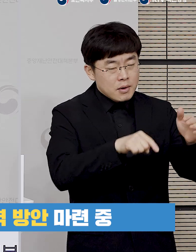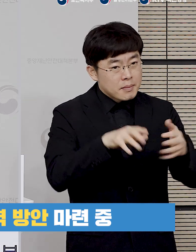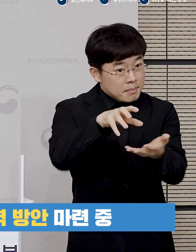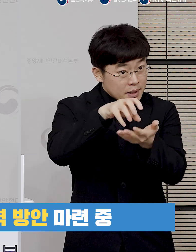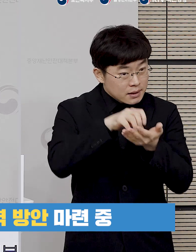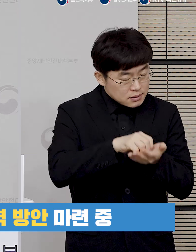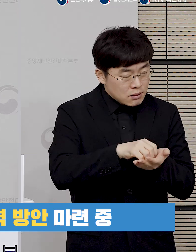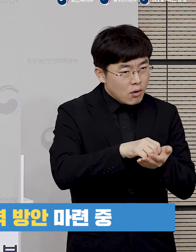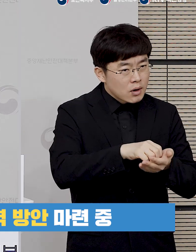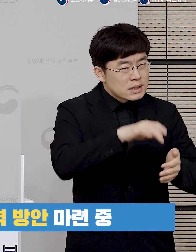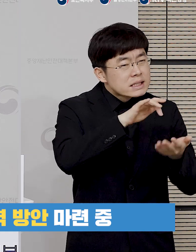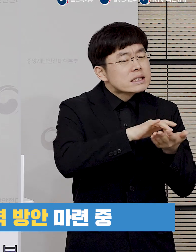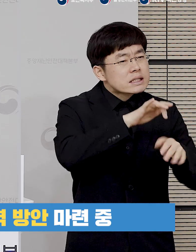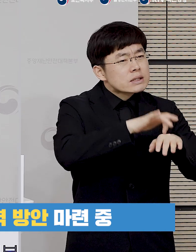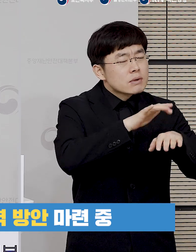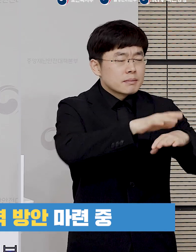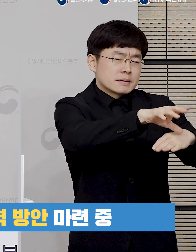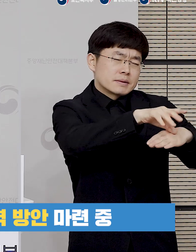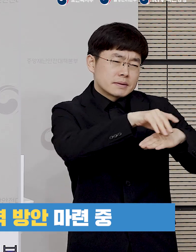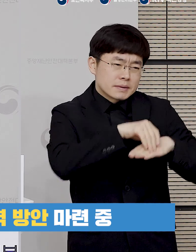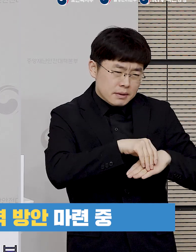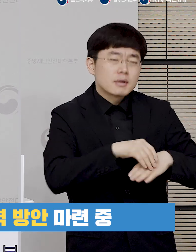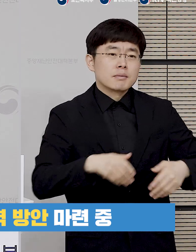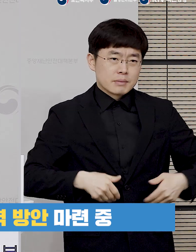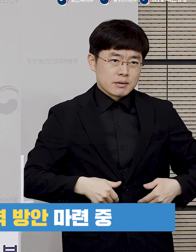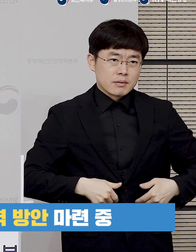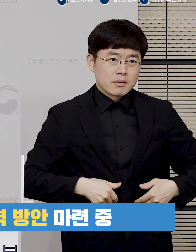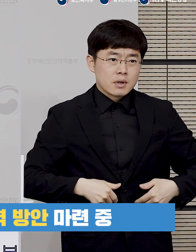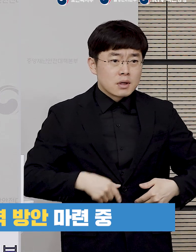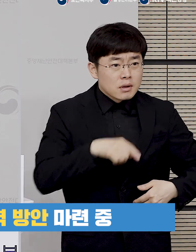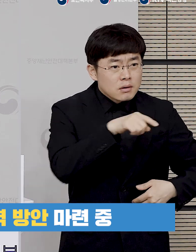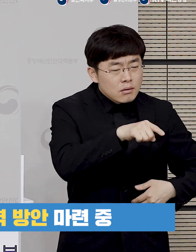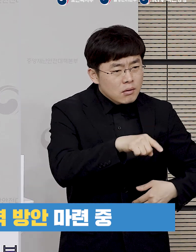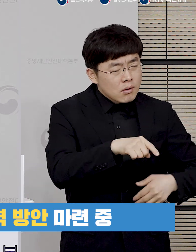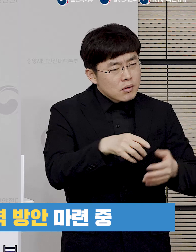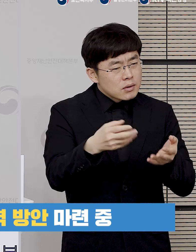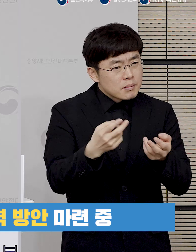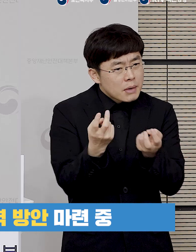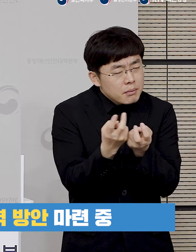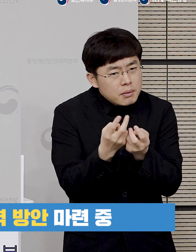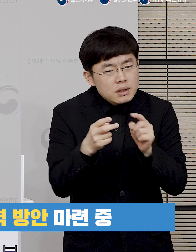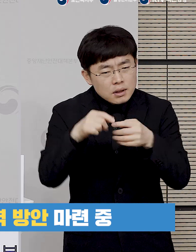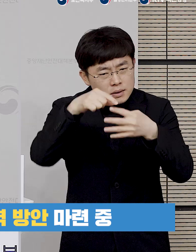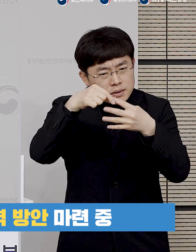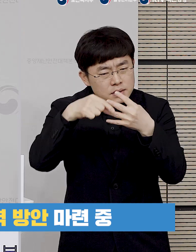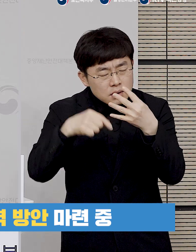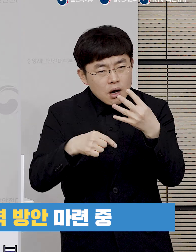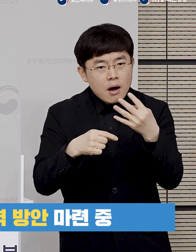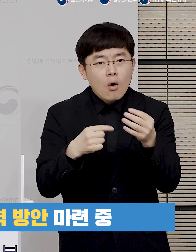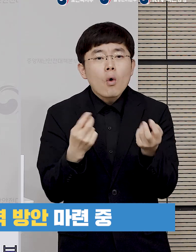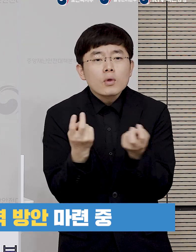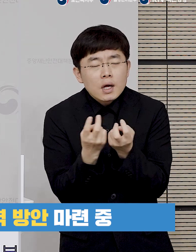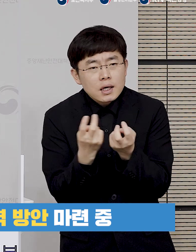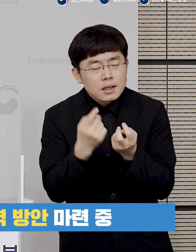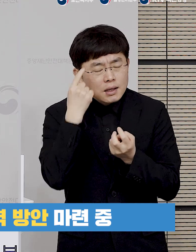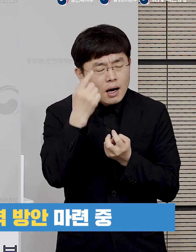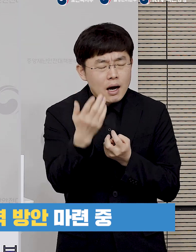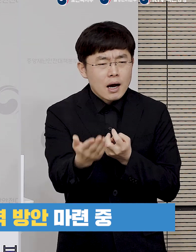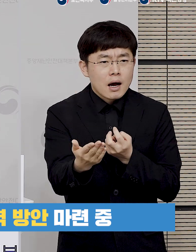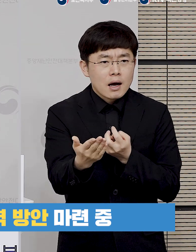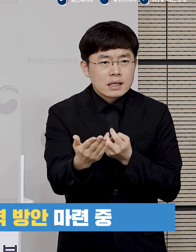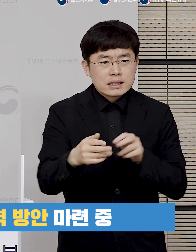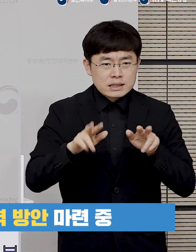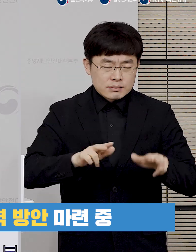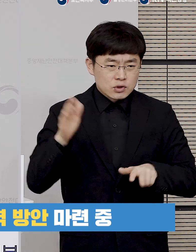일종의 생활 습관 처럼 받아들일 수 있는 방 액의 조치들을 일상생활에서 어떻게 유지하게 할 것인가 이러한